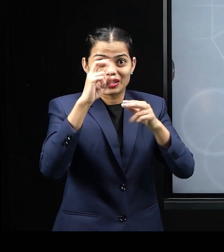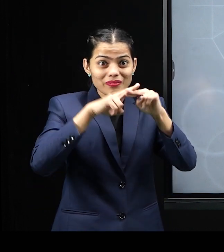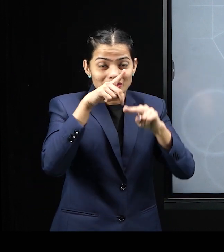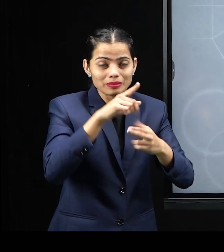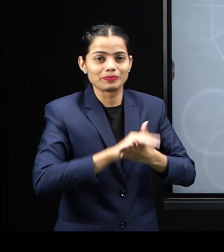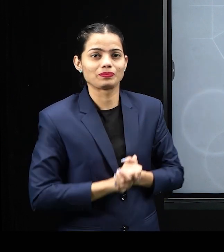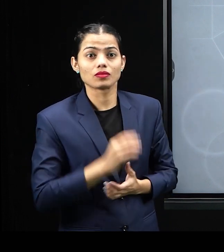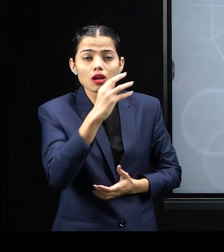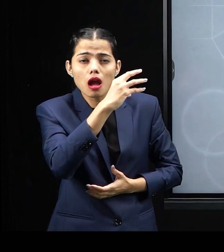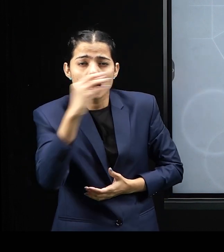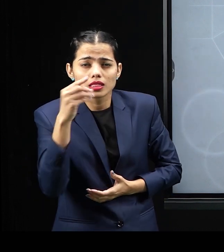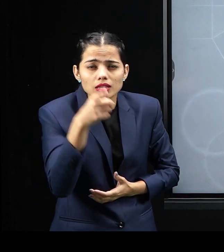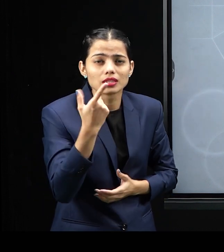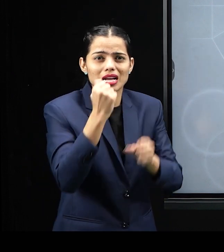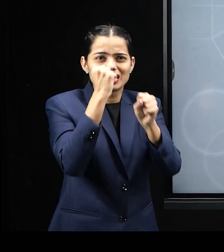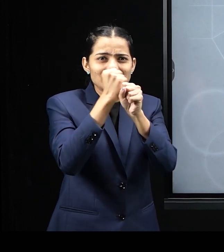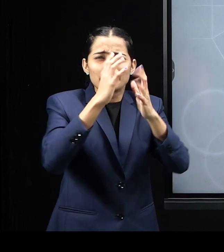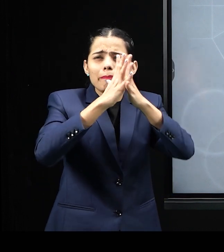ಶ್ರೇಷ್ಠ ಸಾಮಾನ್ಯ ವಿಭಾಜಕ.